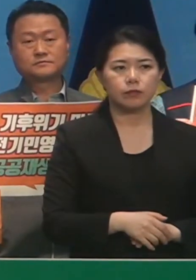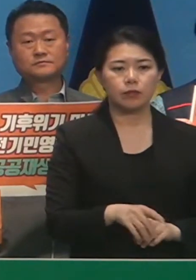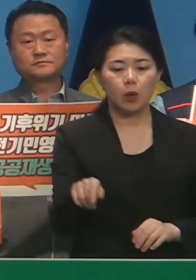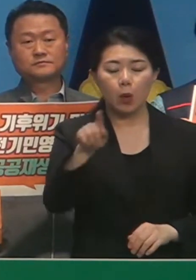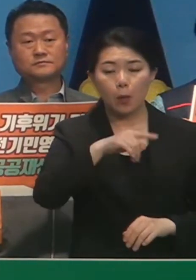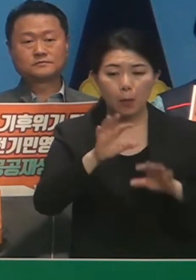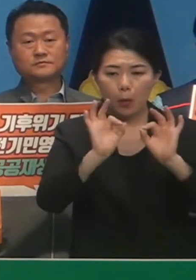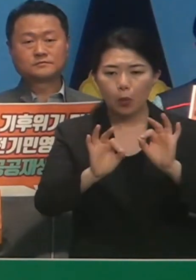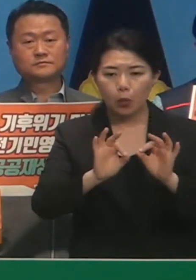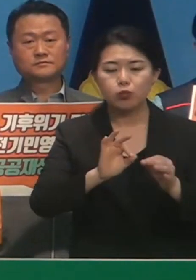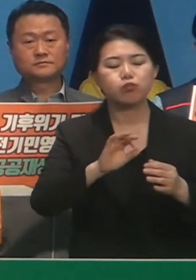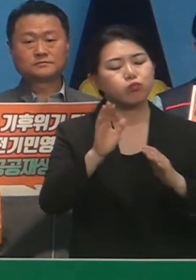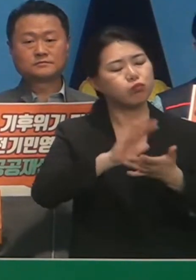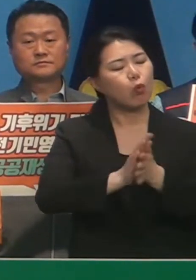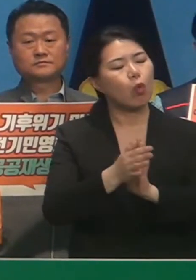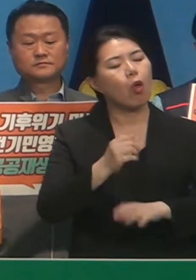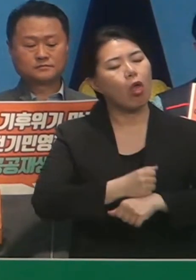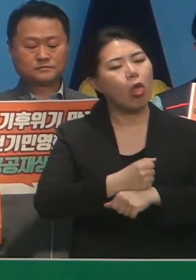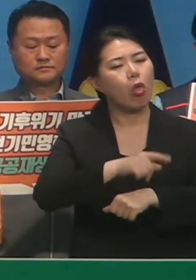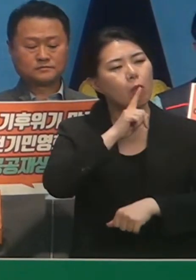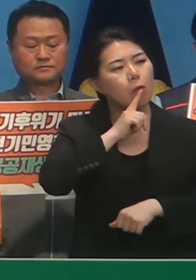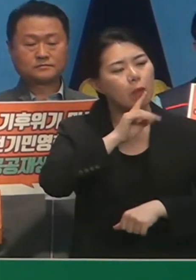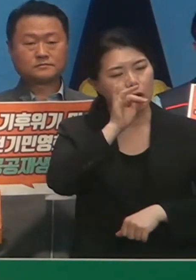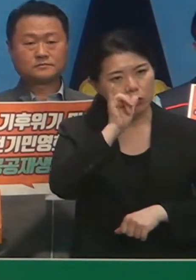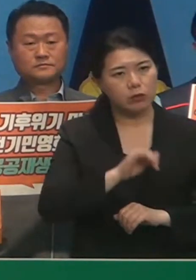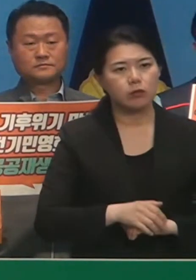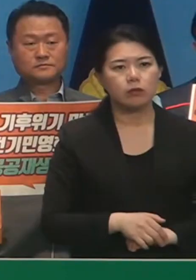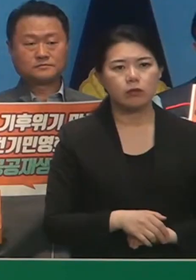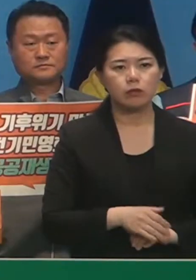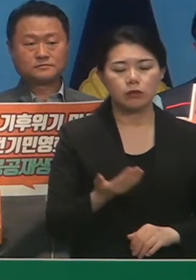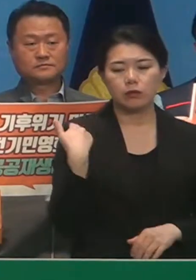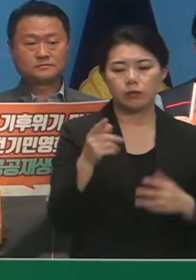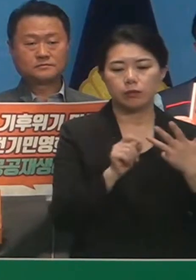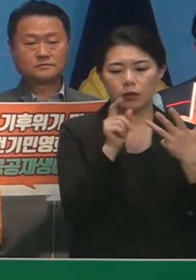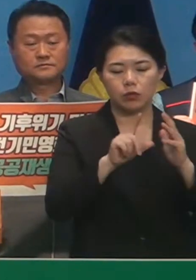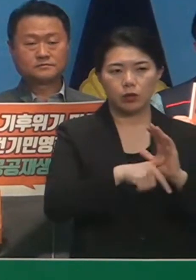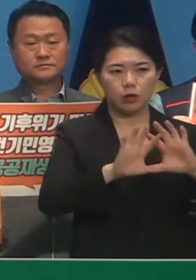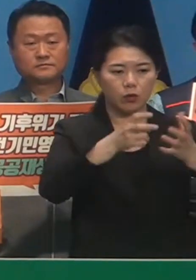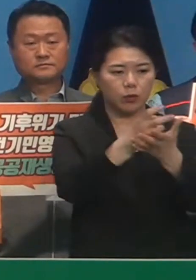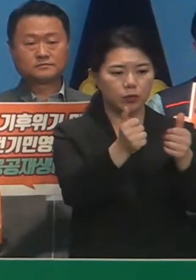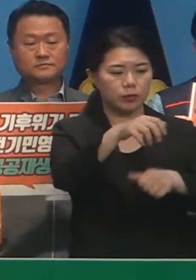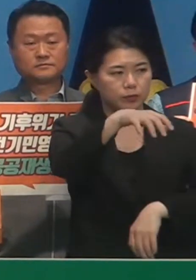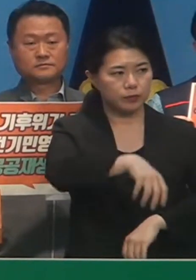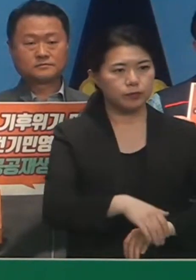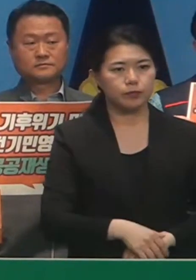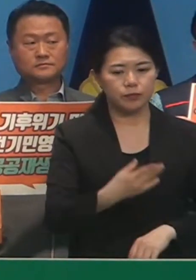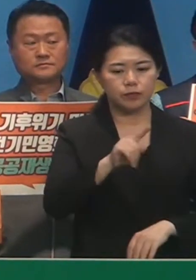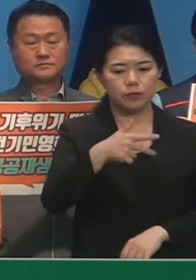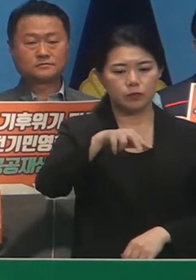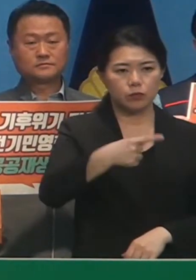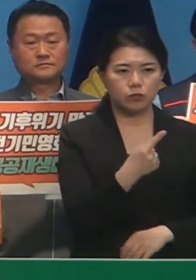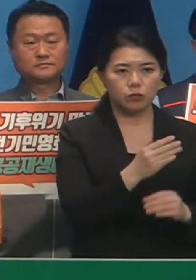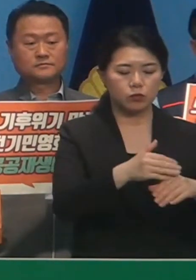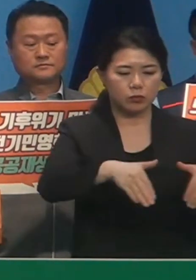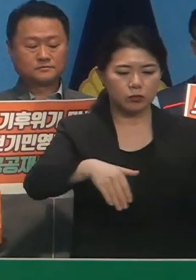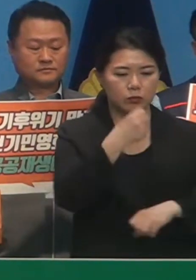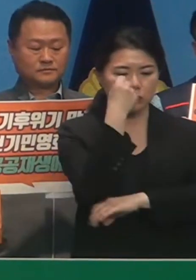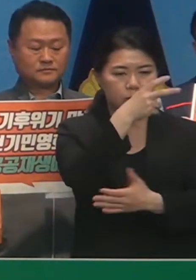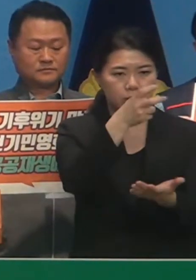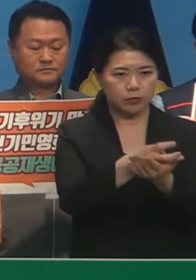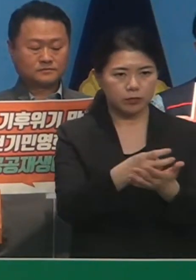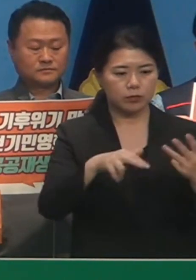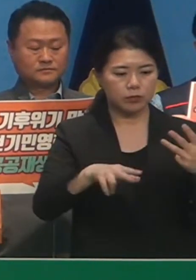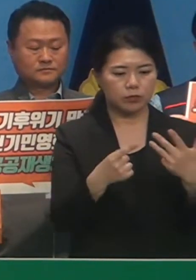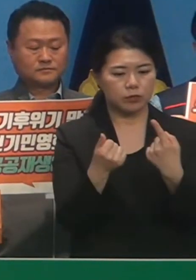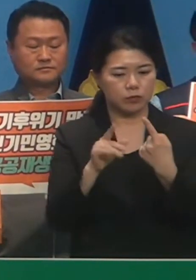측면에서 공정 전환만을 이야기하고 있습니다. 지난해 8월 헌법재판소는 탄소 중립 기본법 제8조